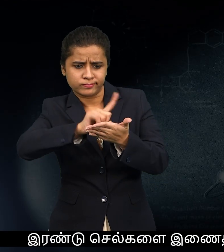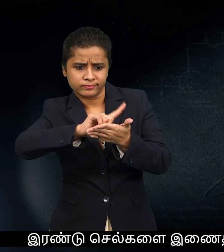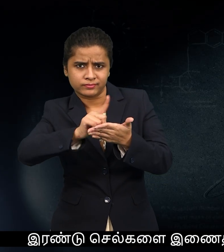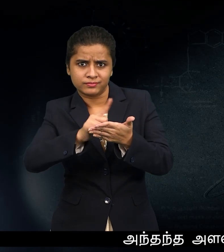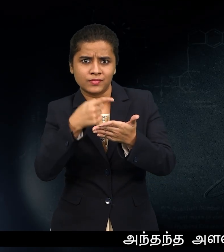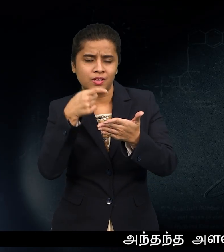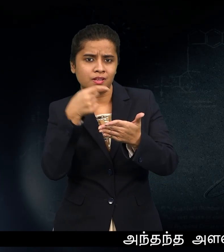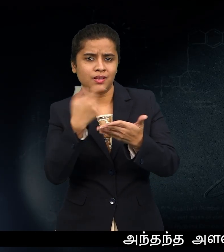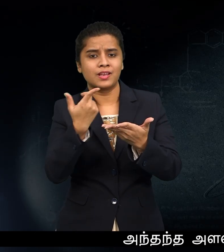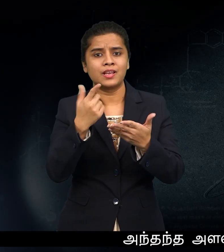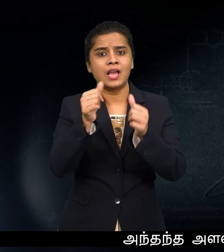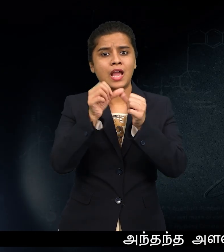அந்தந்த அளவீடுகளை கவனியுங்கள்.